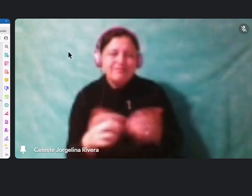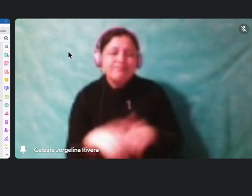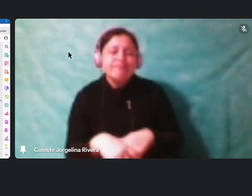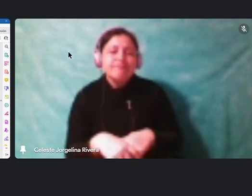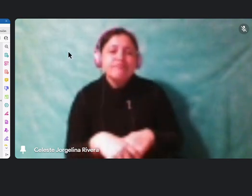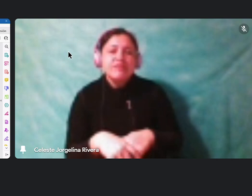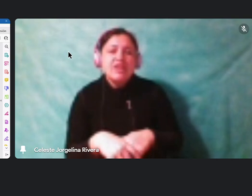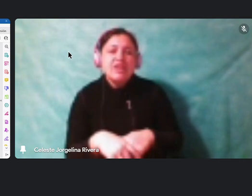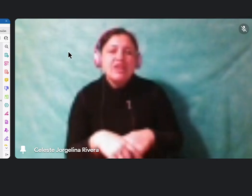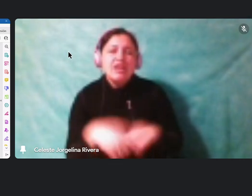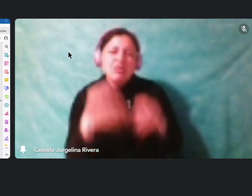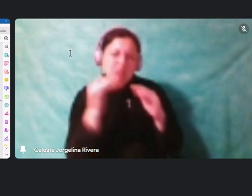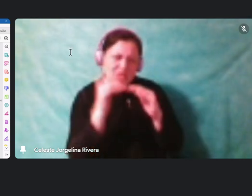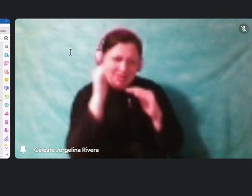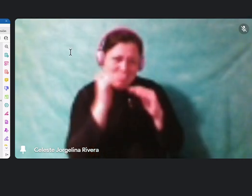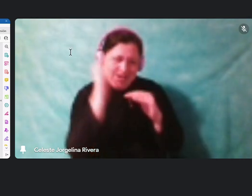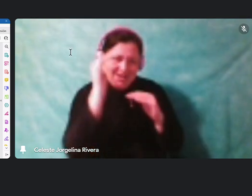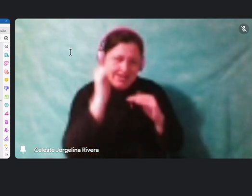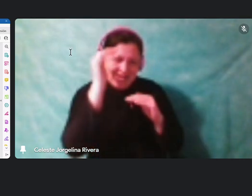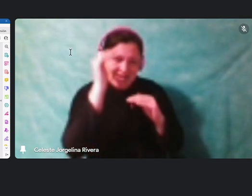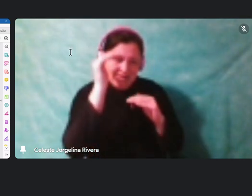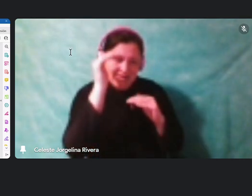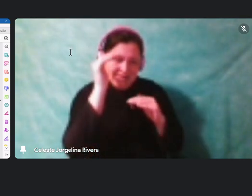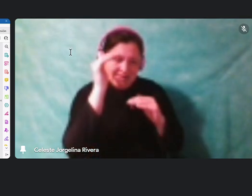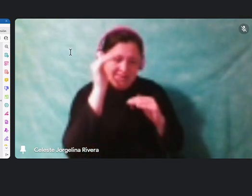un poquito más arriba, me parece que era. Bien.